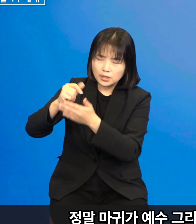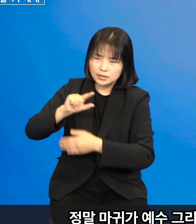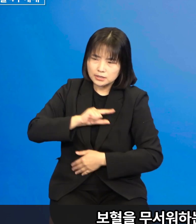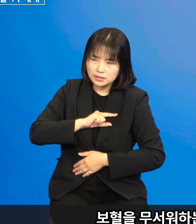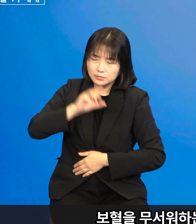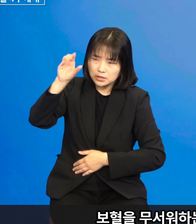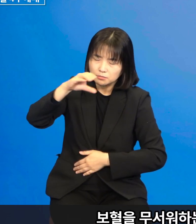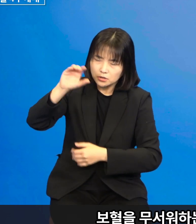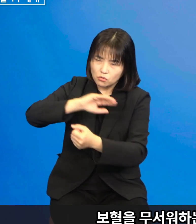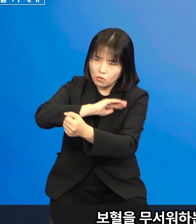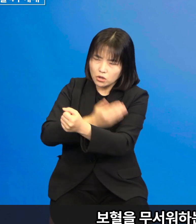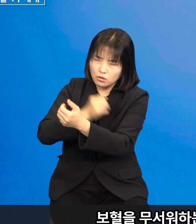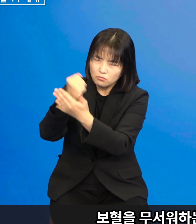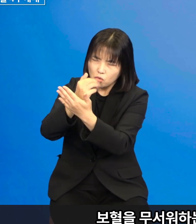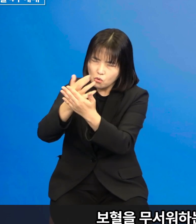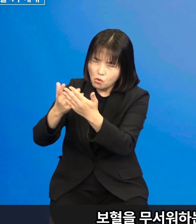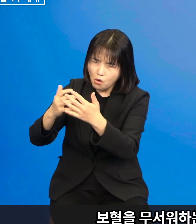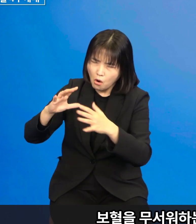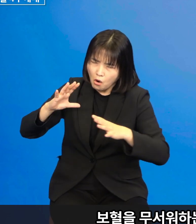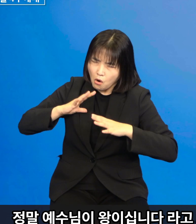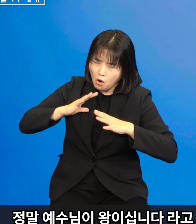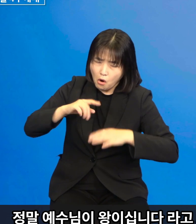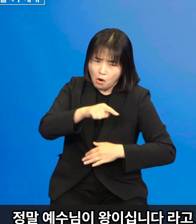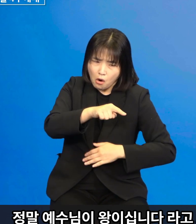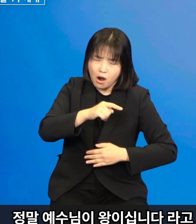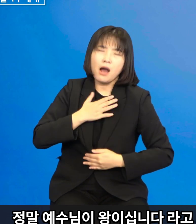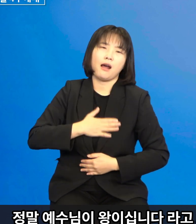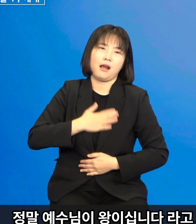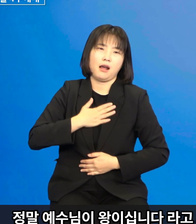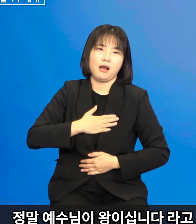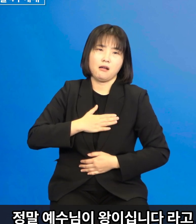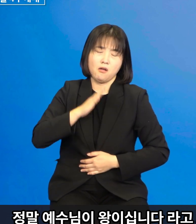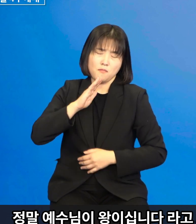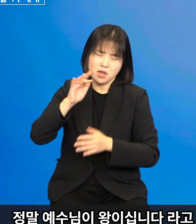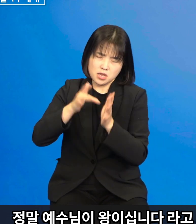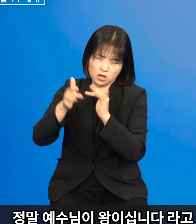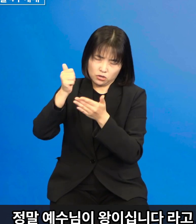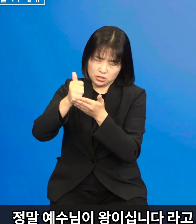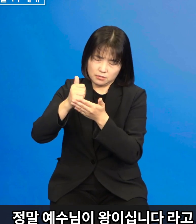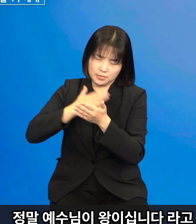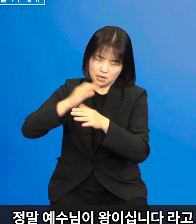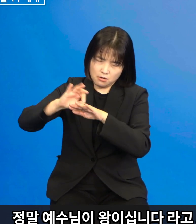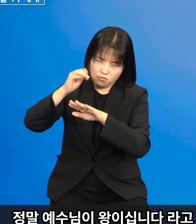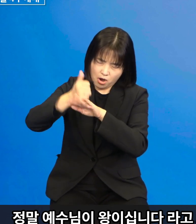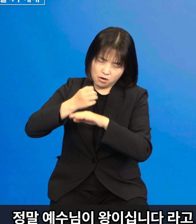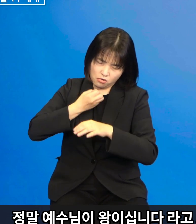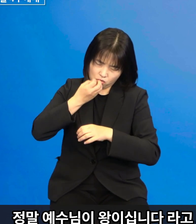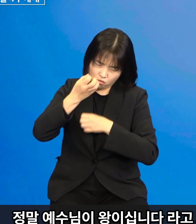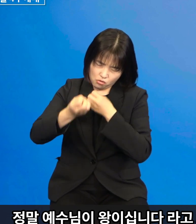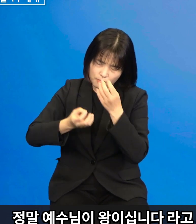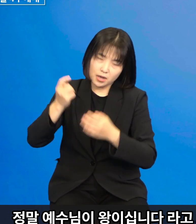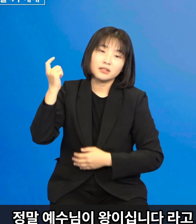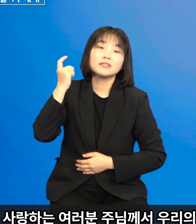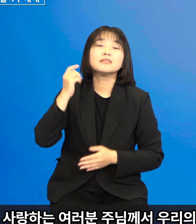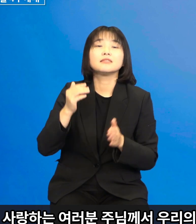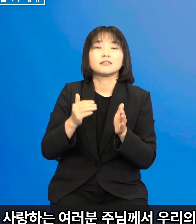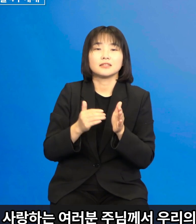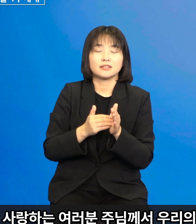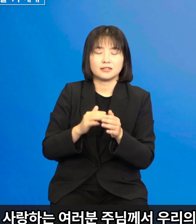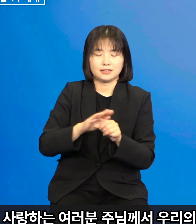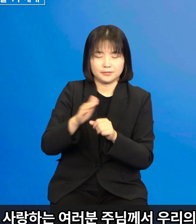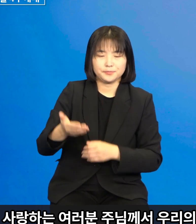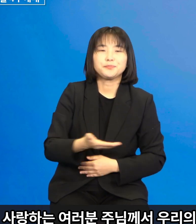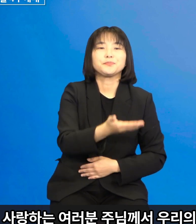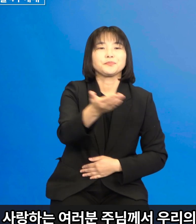십자가의 권능, 보혈을 무서워하는 것을 알게 되었습니다. 정말 예수님이 왕이십니다 라고 그렇게 고백하는 이야기를 들었습니다. 사랑하는